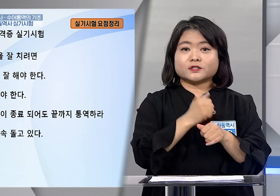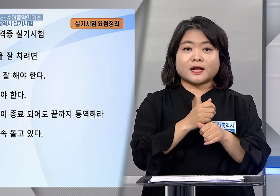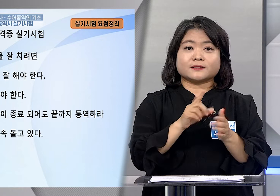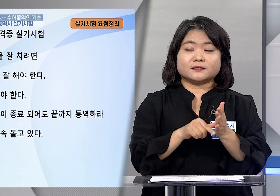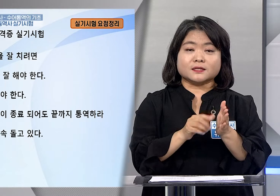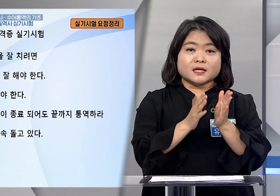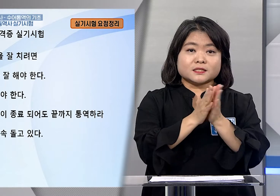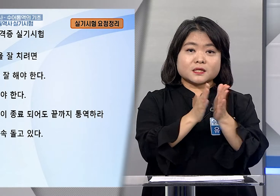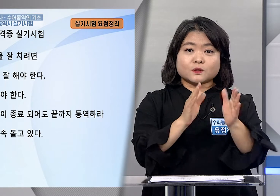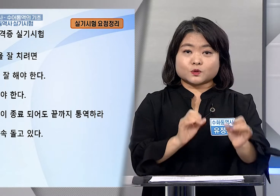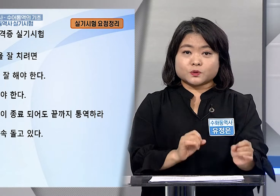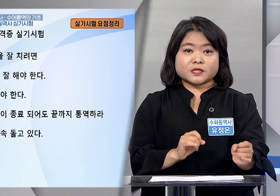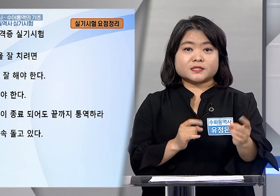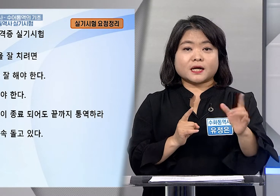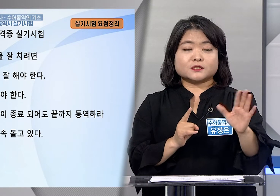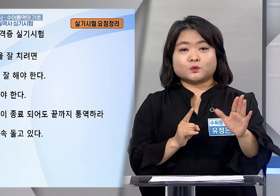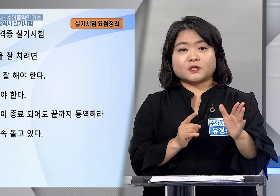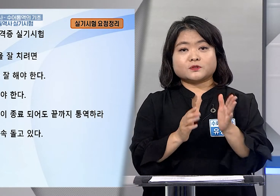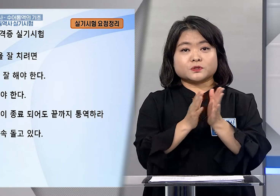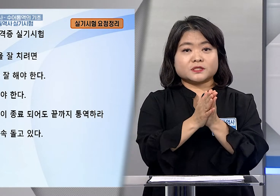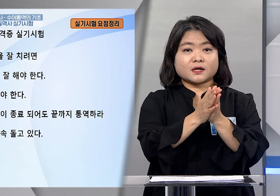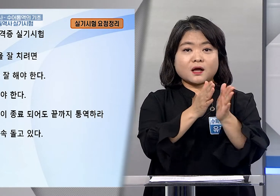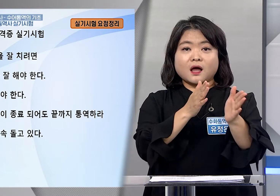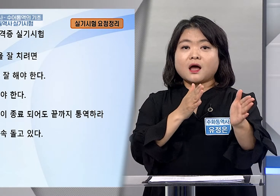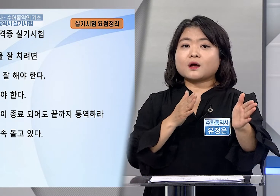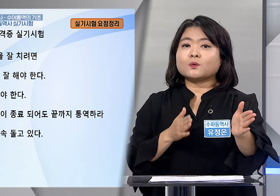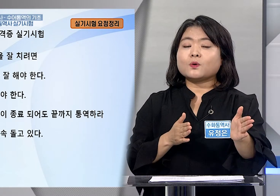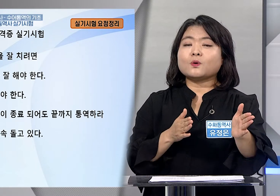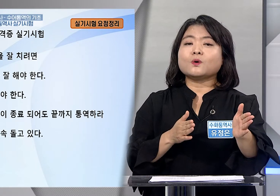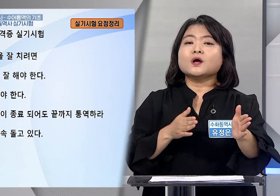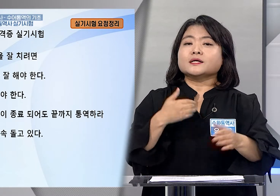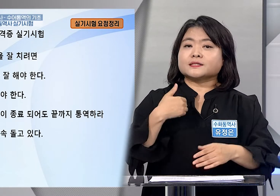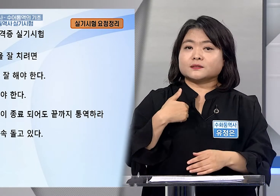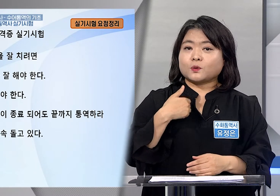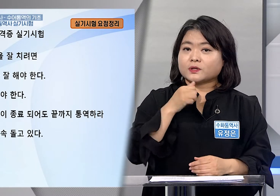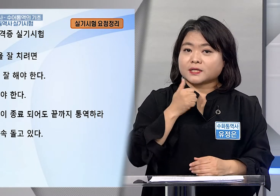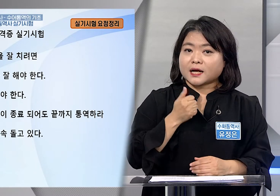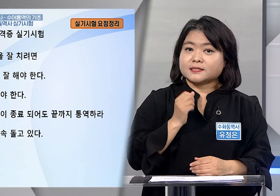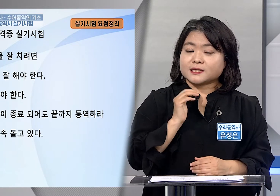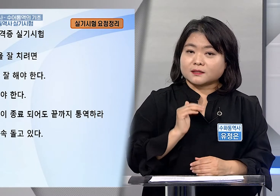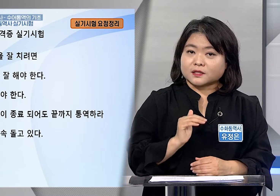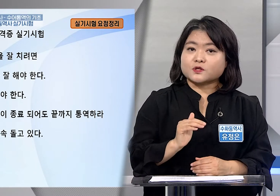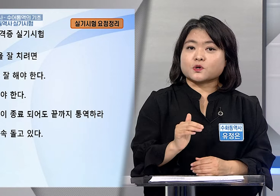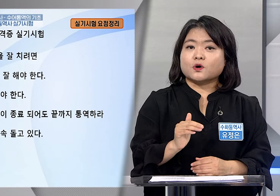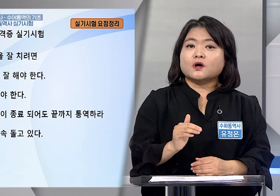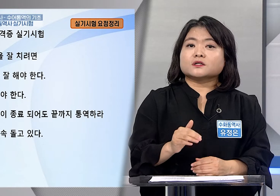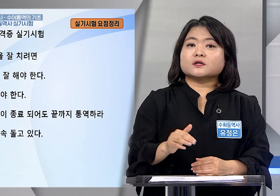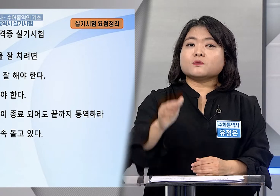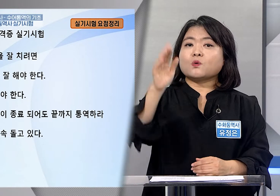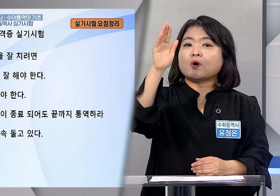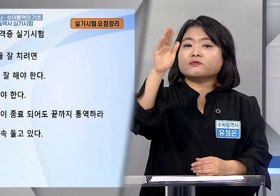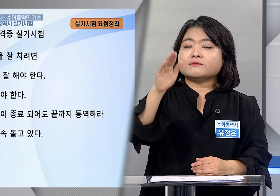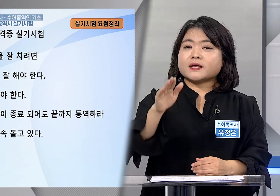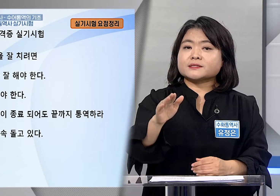할 때는 시작과 동시에 시작하지 못하죠. 시작하고 통역사가 시작이 되죠. 그러면 원